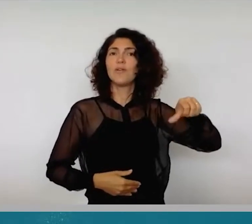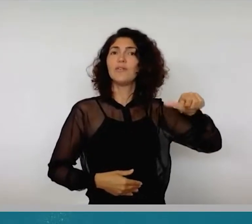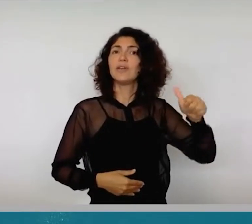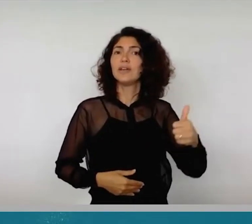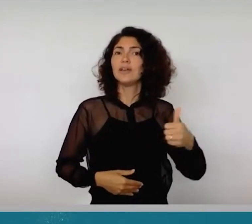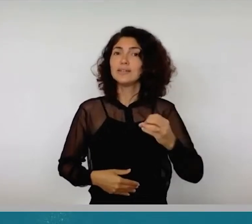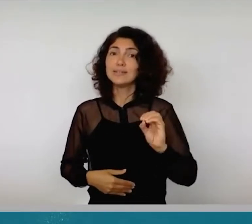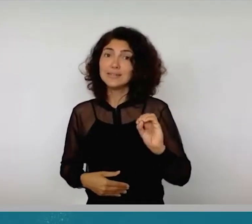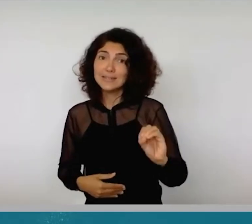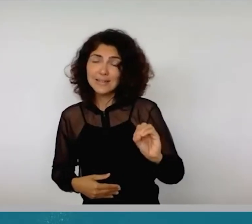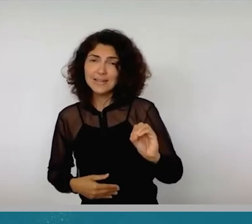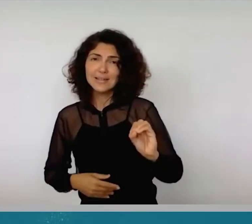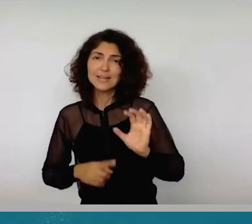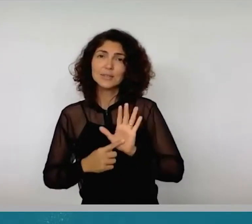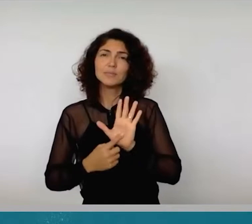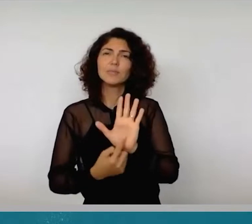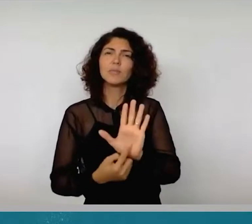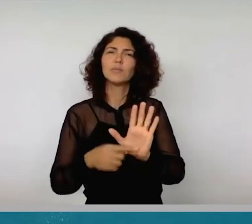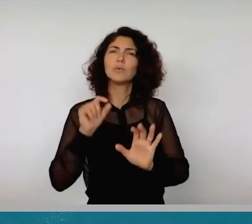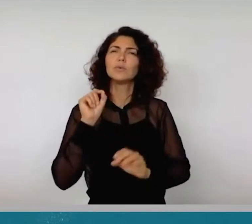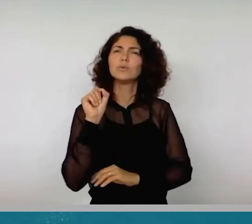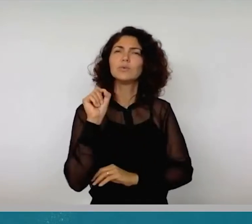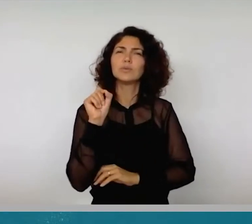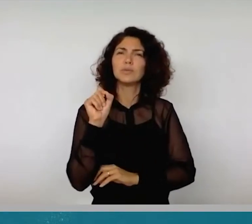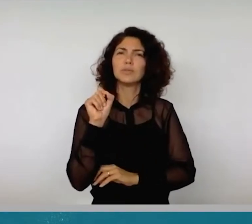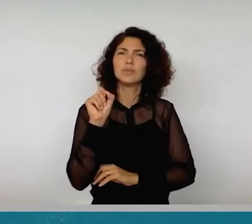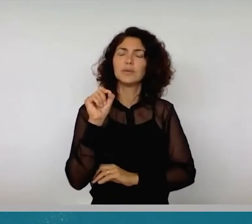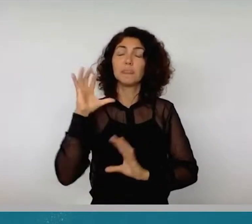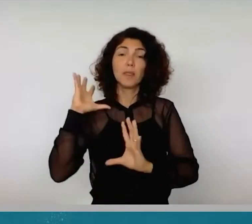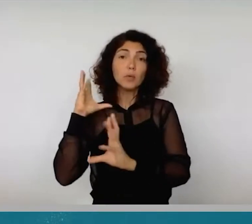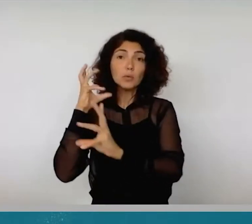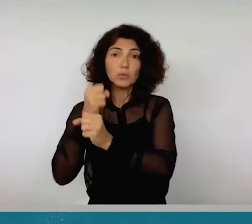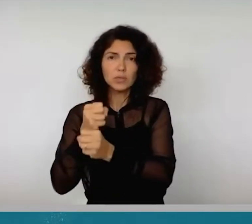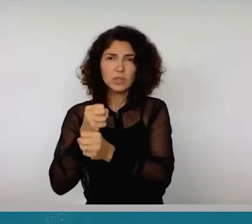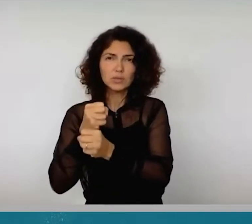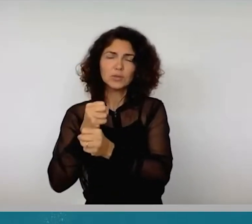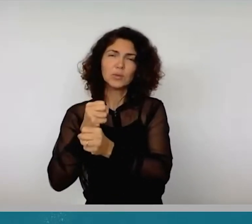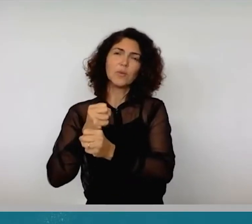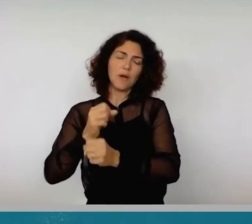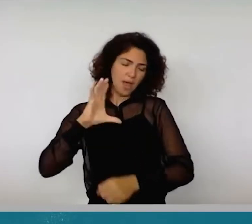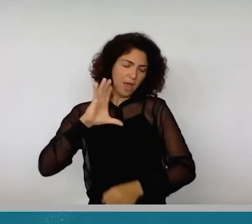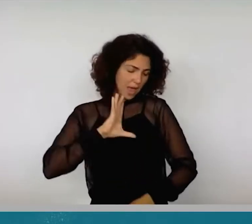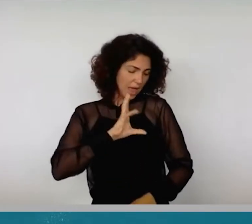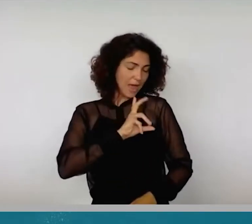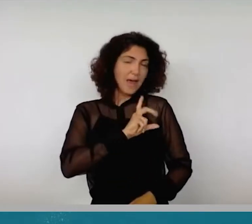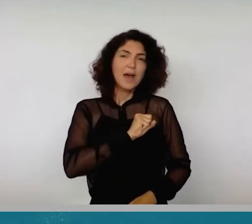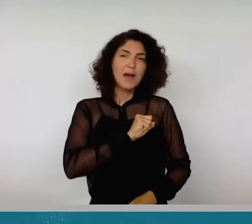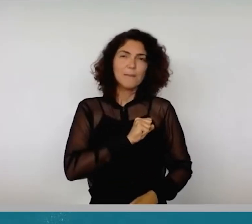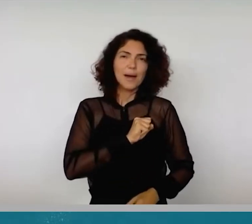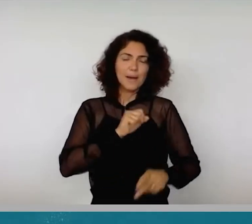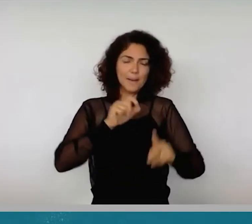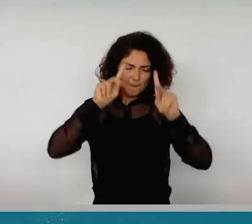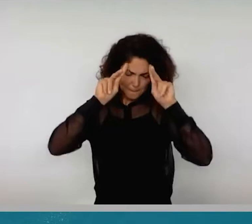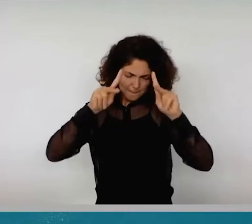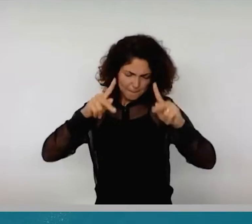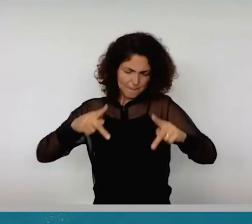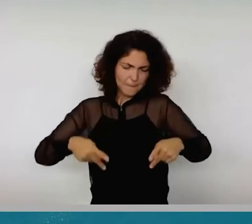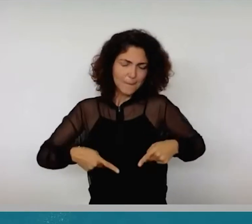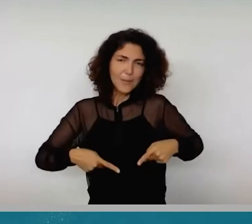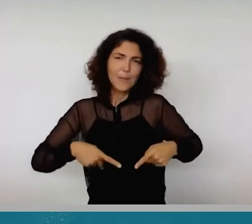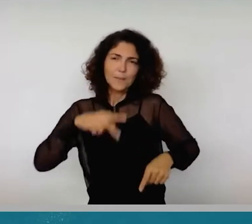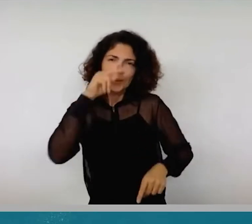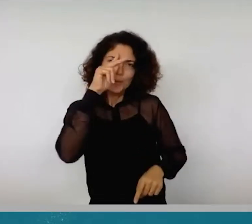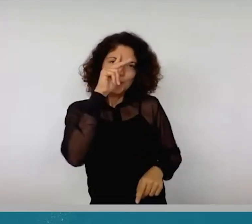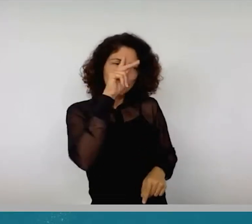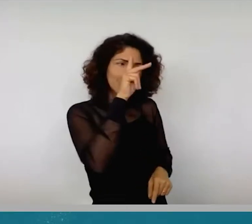ao próximo como a ti mesmo. Então, a lei não é meramente um conjunto de